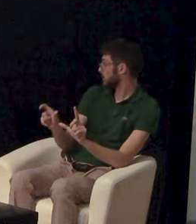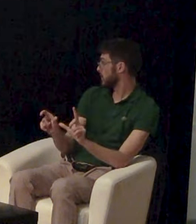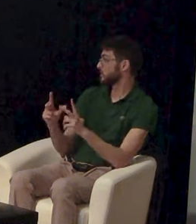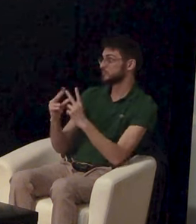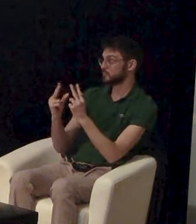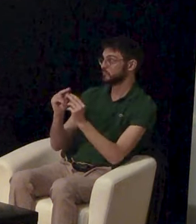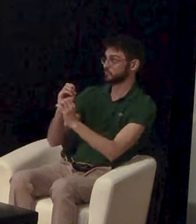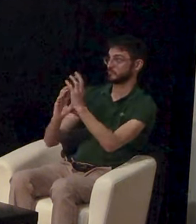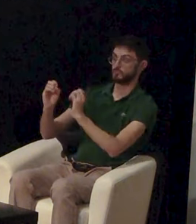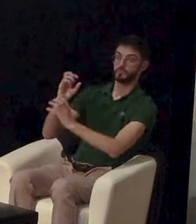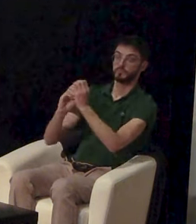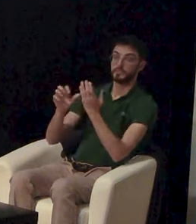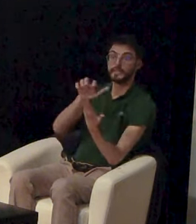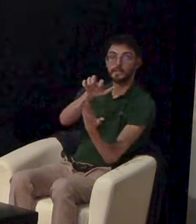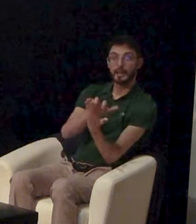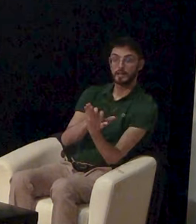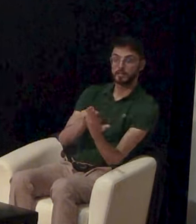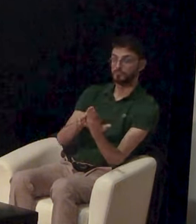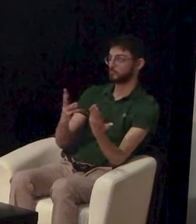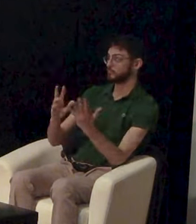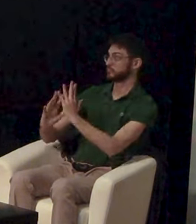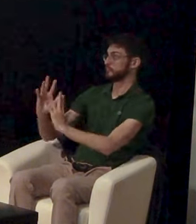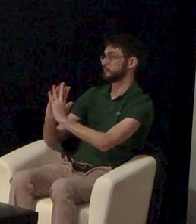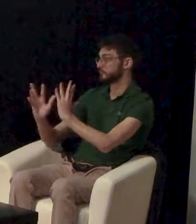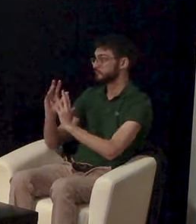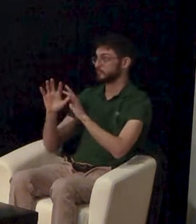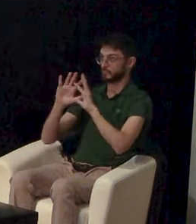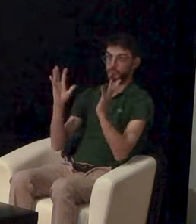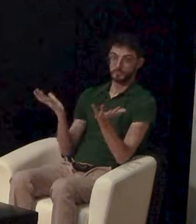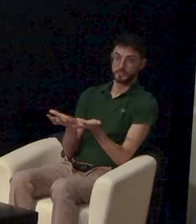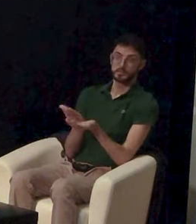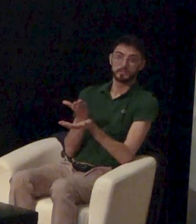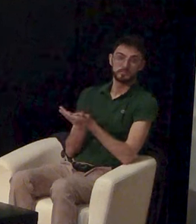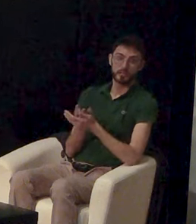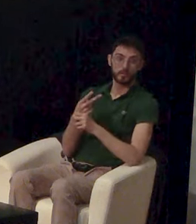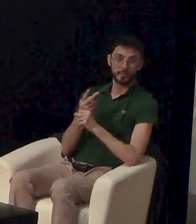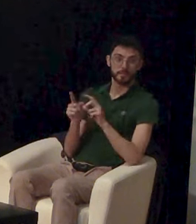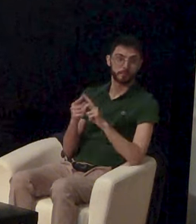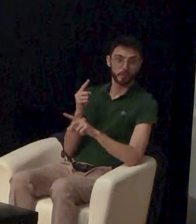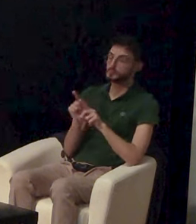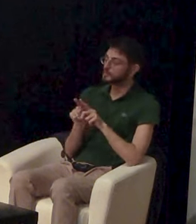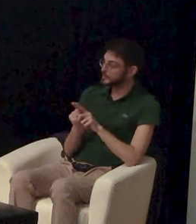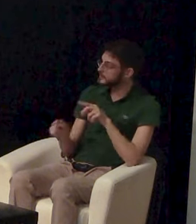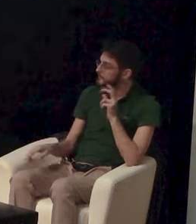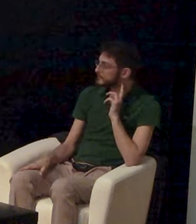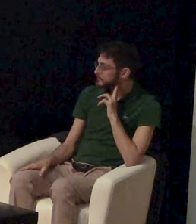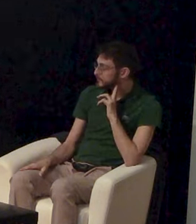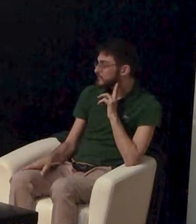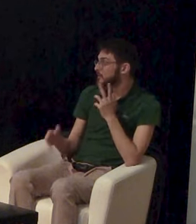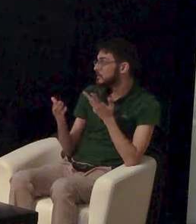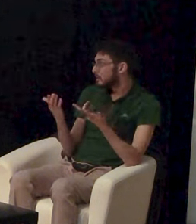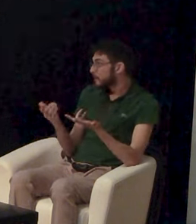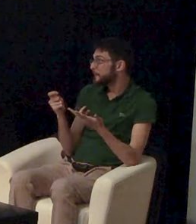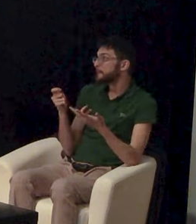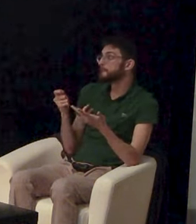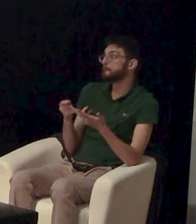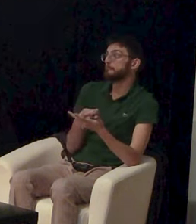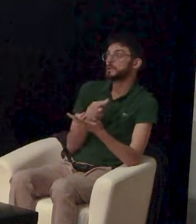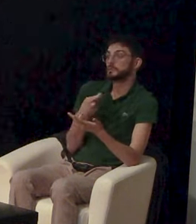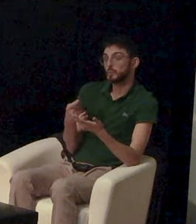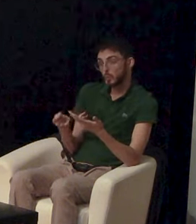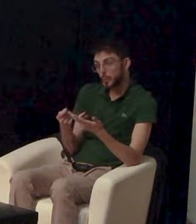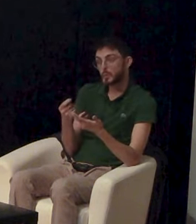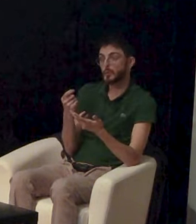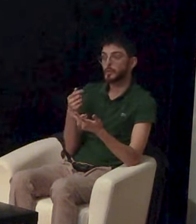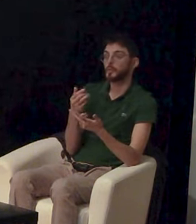La vidéo est vraiment un outil très important pour nous. Et par exemple, on peut faire aussi de la traduction de textes